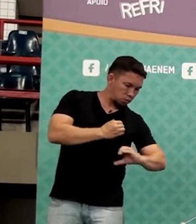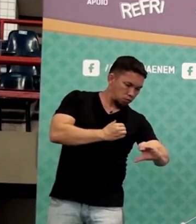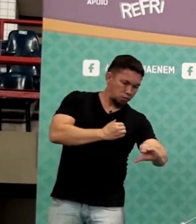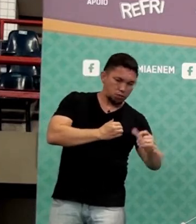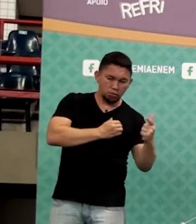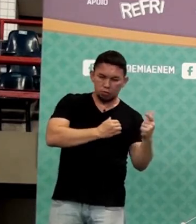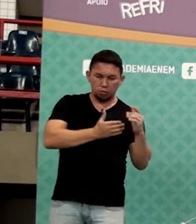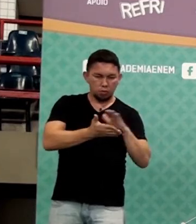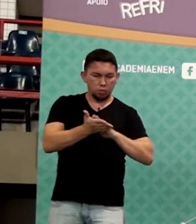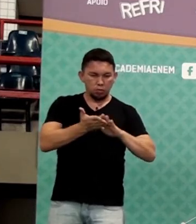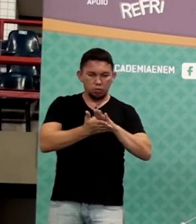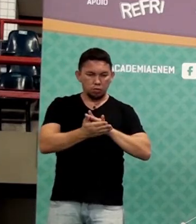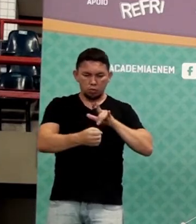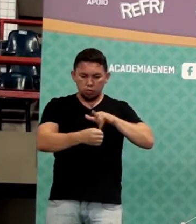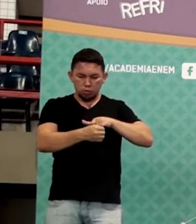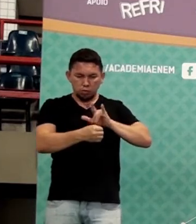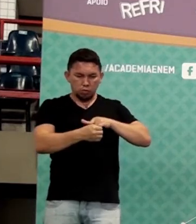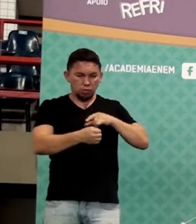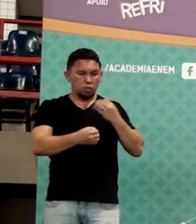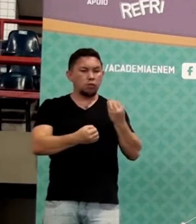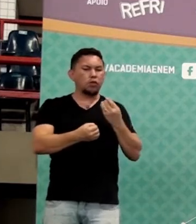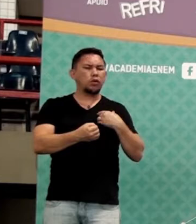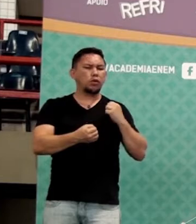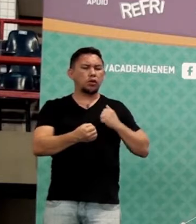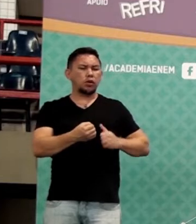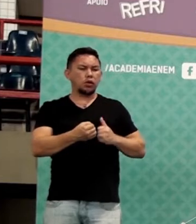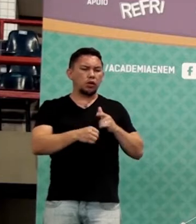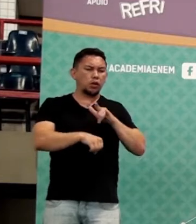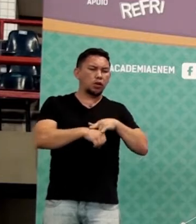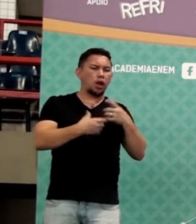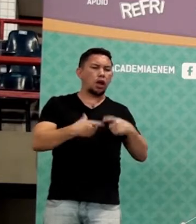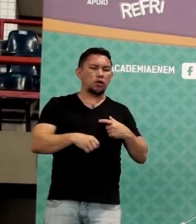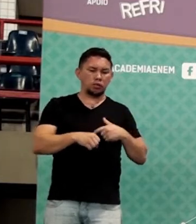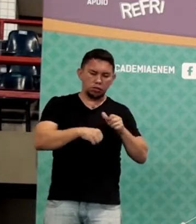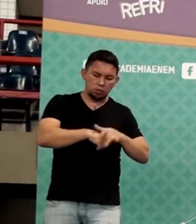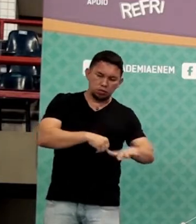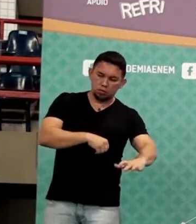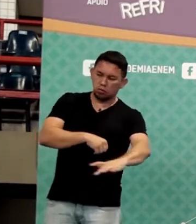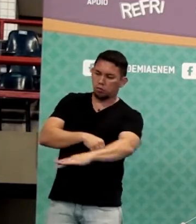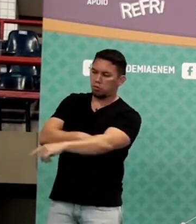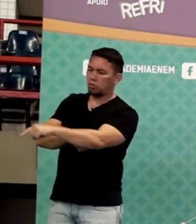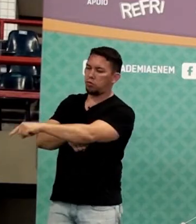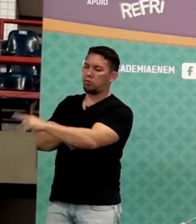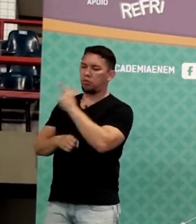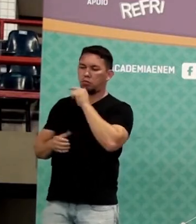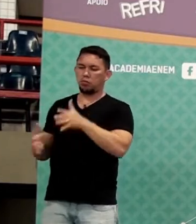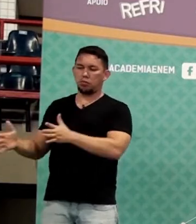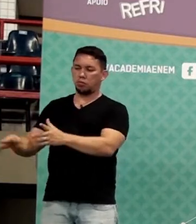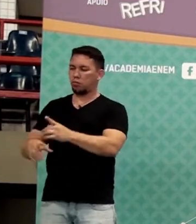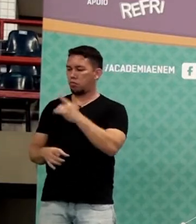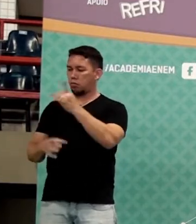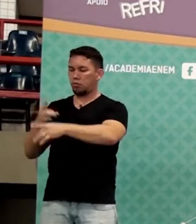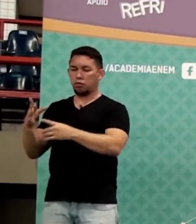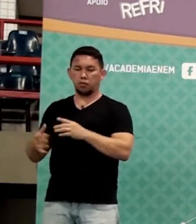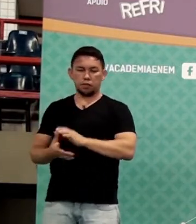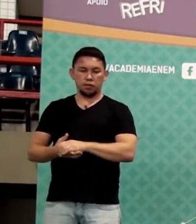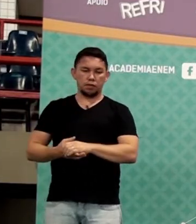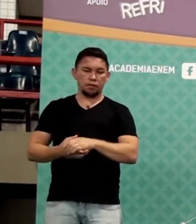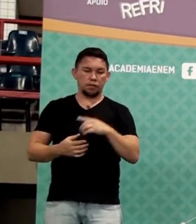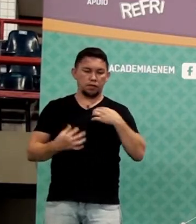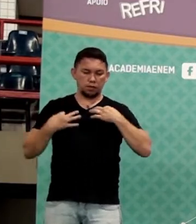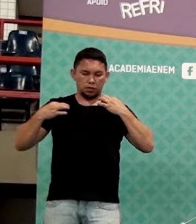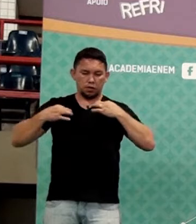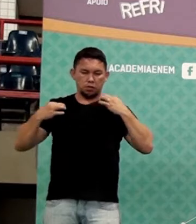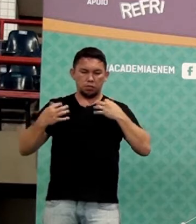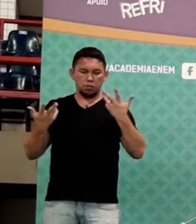tem cano, tem privada, mas para onde é que vai aquilo ali tudinho? Está dentro do rio. Aí uma camisa que o pescador não